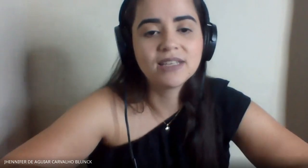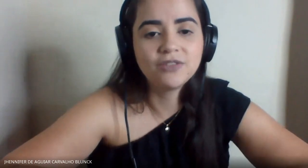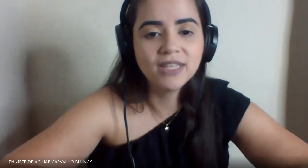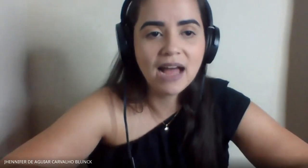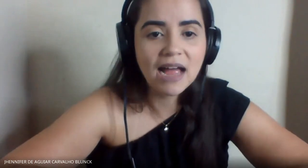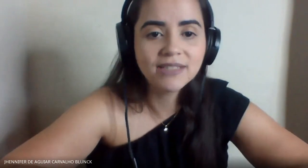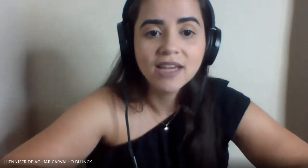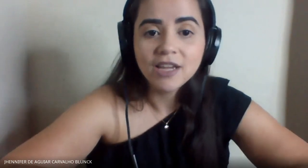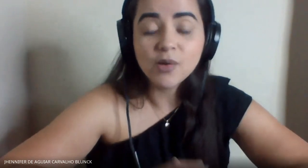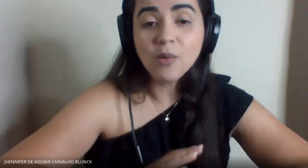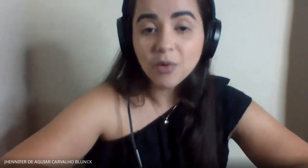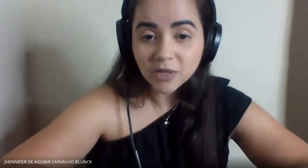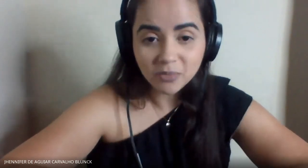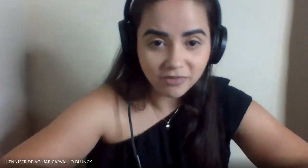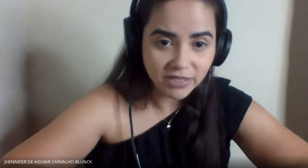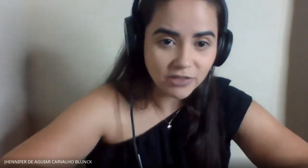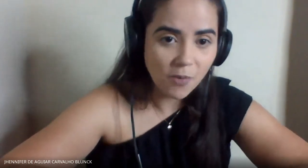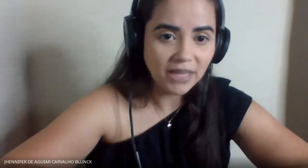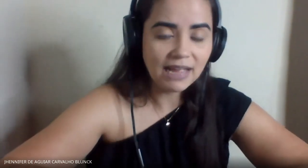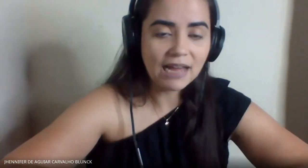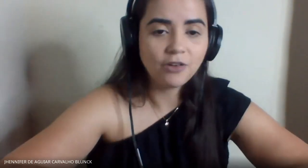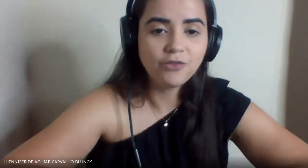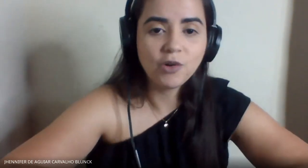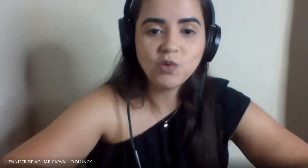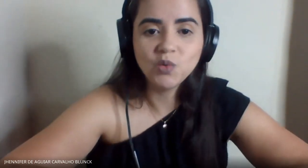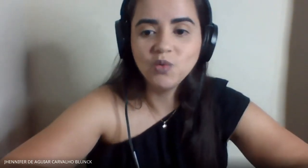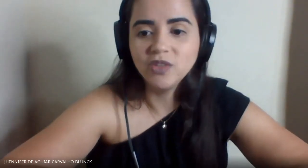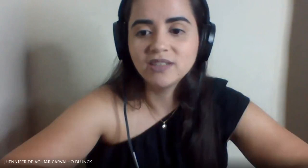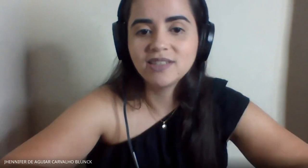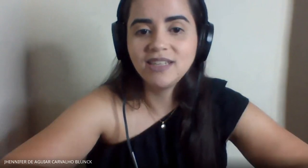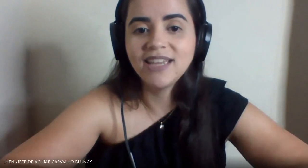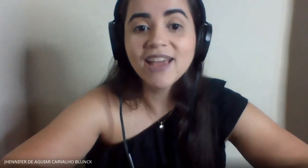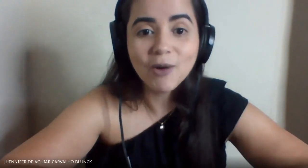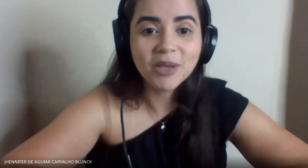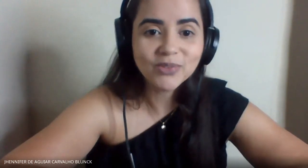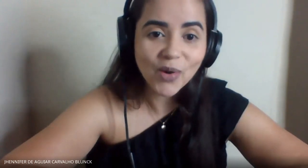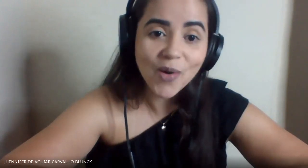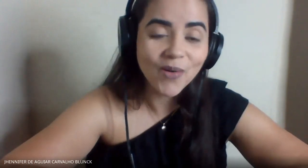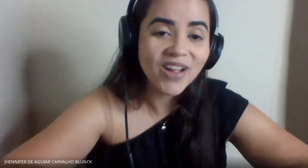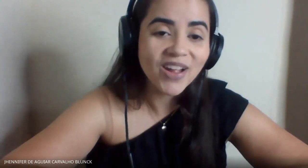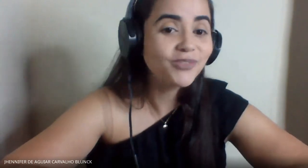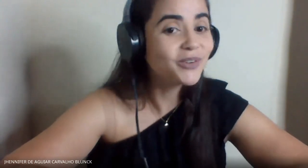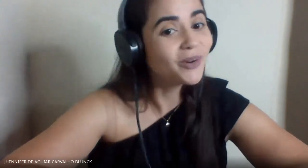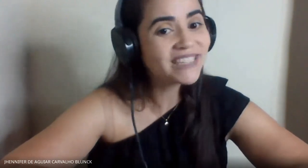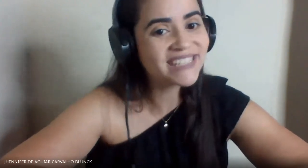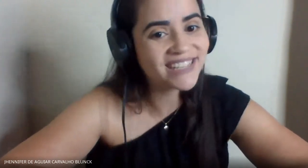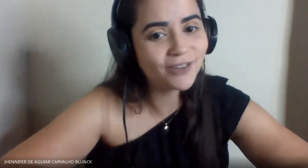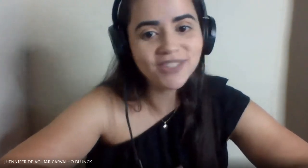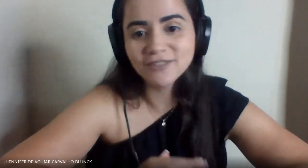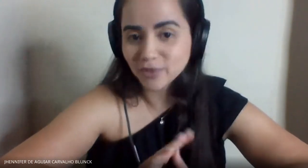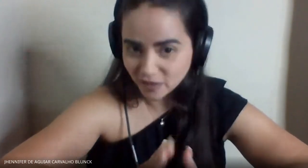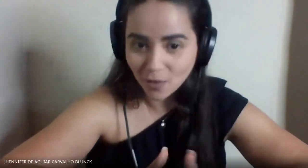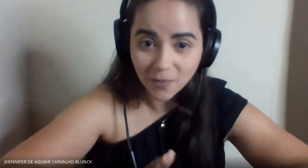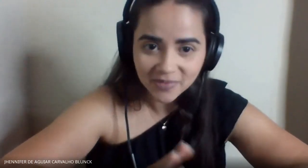nas atividades. E como eu pedi para vocês comentarem no fórum de dúvidas e ninguém comentou, eu fico com a